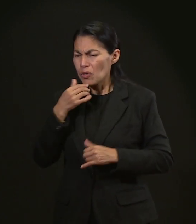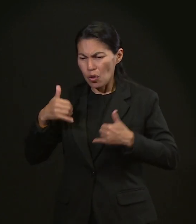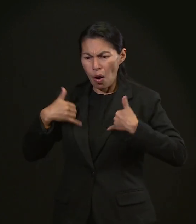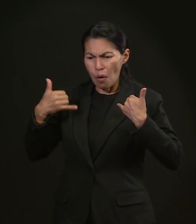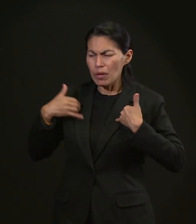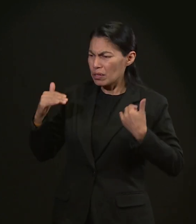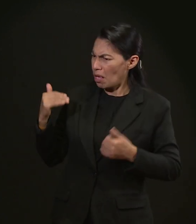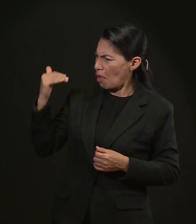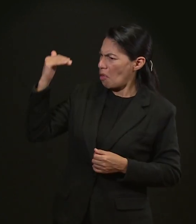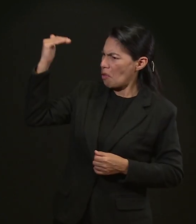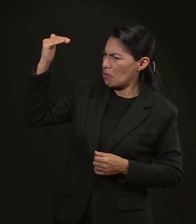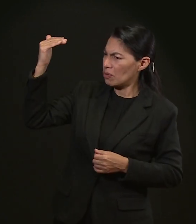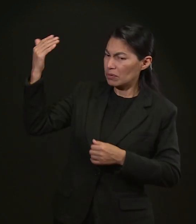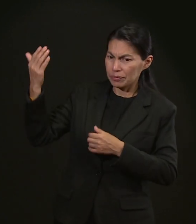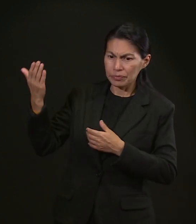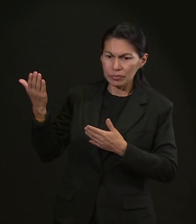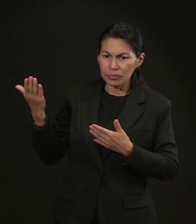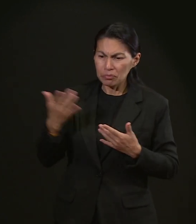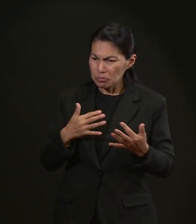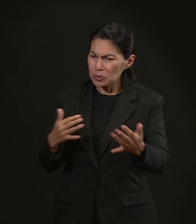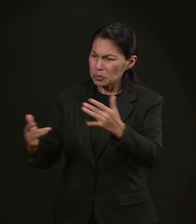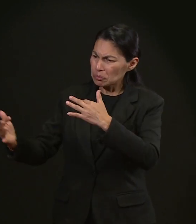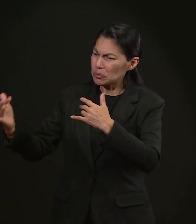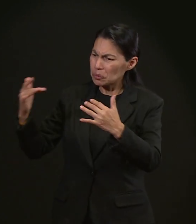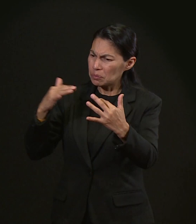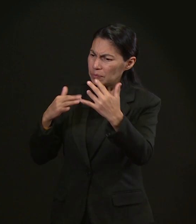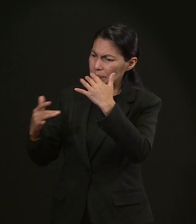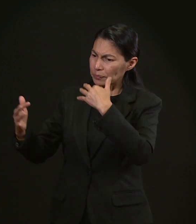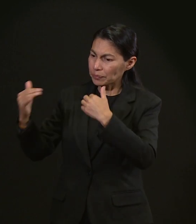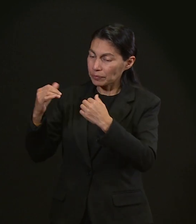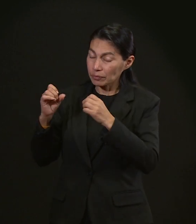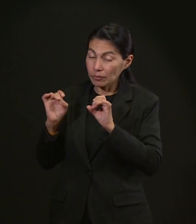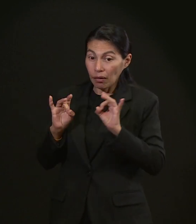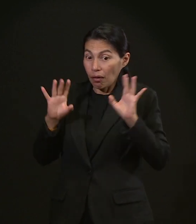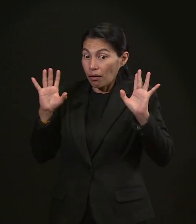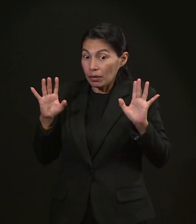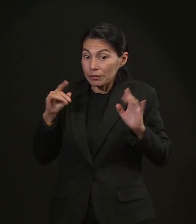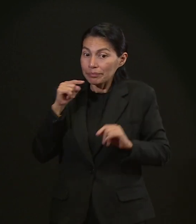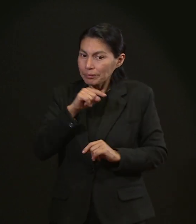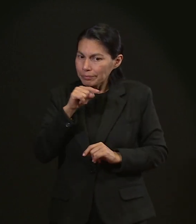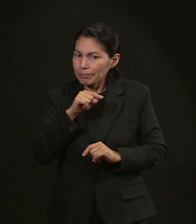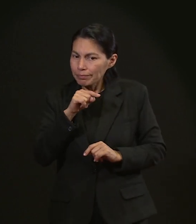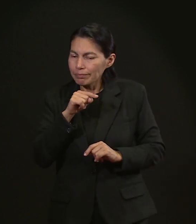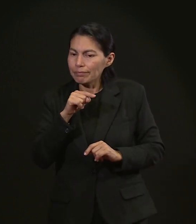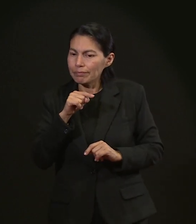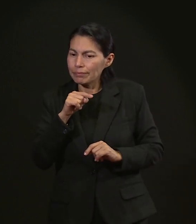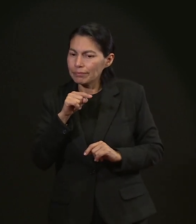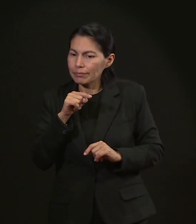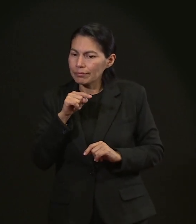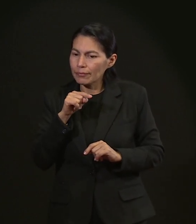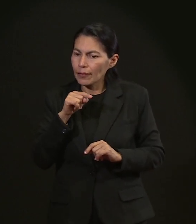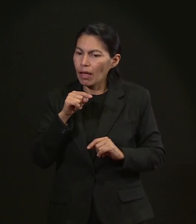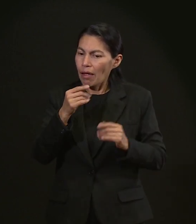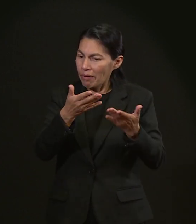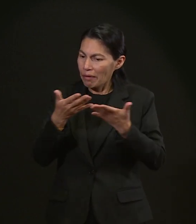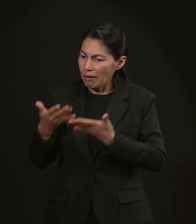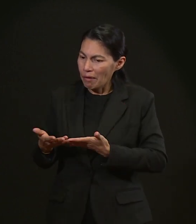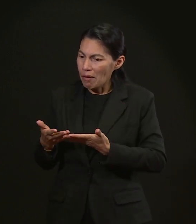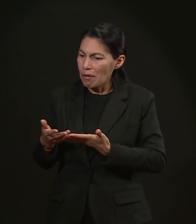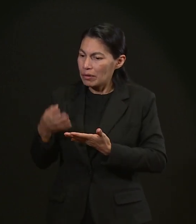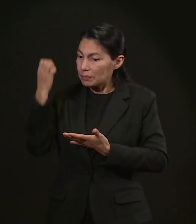los niños y los jóvenes y adultos no y de pronto llegó ella a tomar clases de inglés necesitaba para